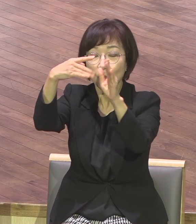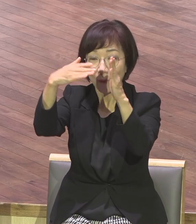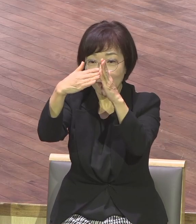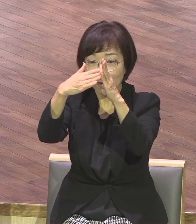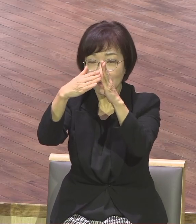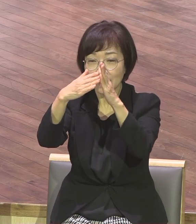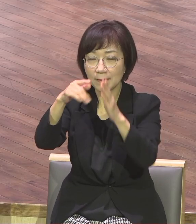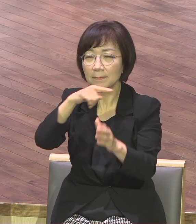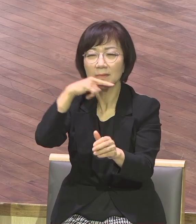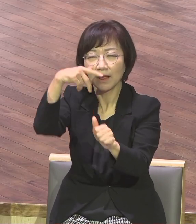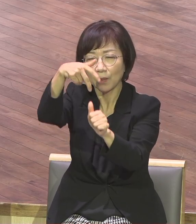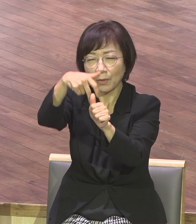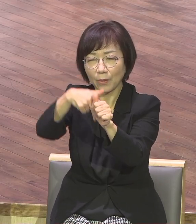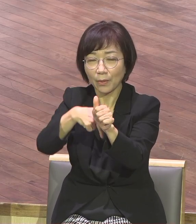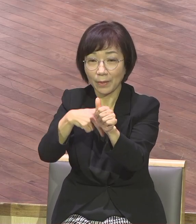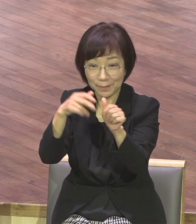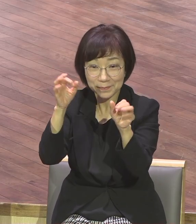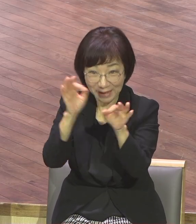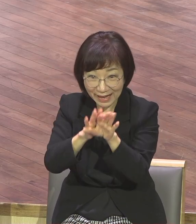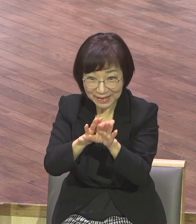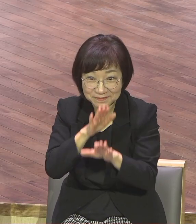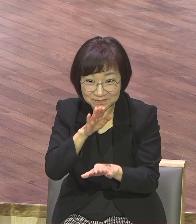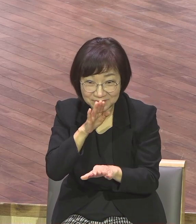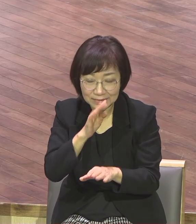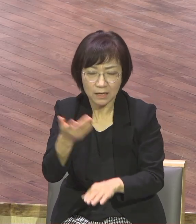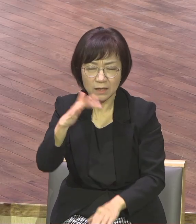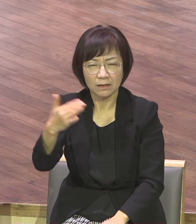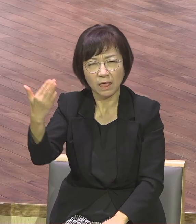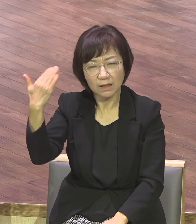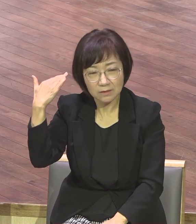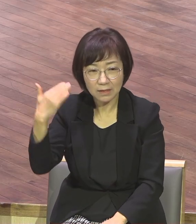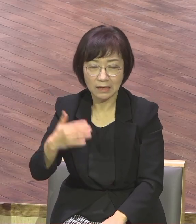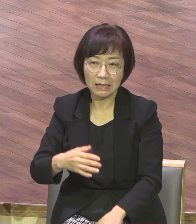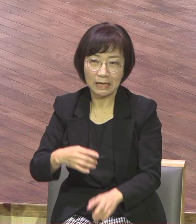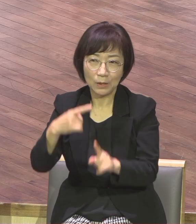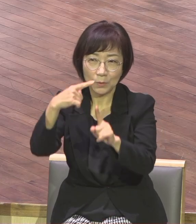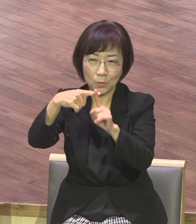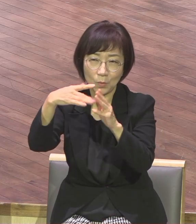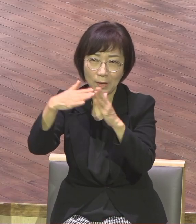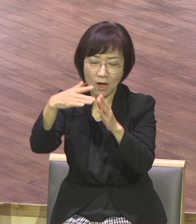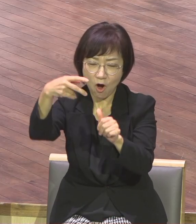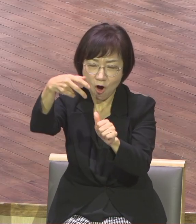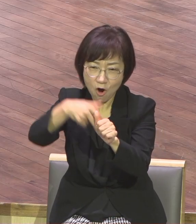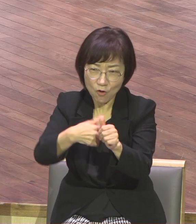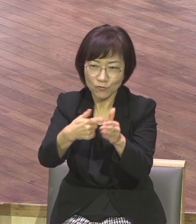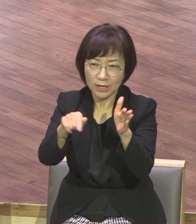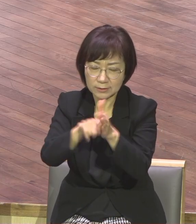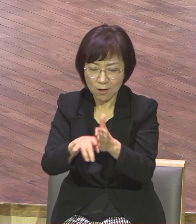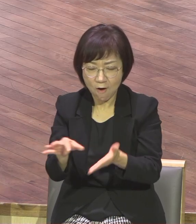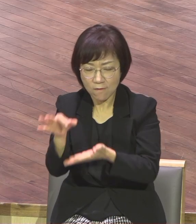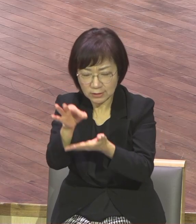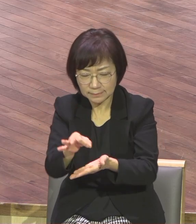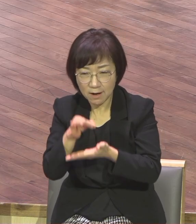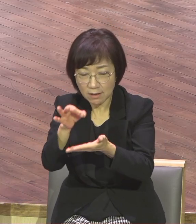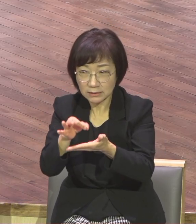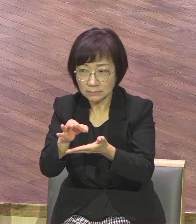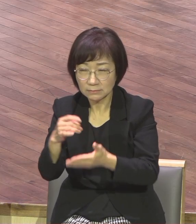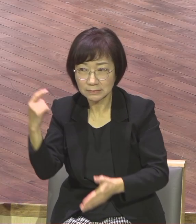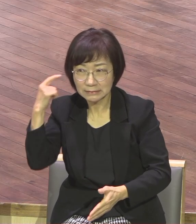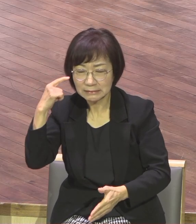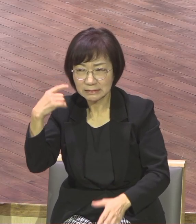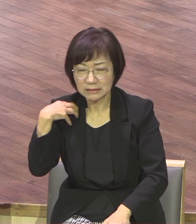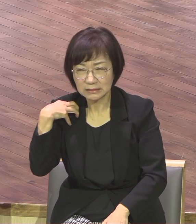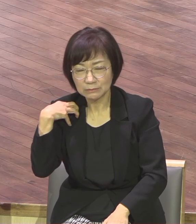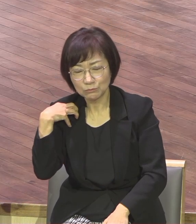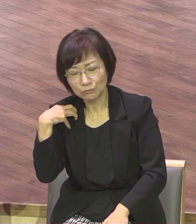속에서 이 부담이 돼가지고 헌당 헌당 하느라고 뭐 이렇게 헌금에 대한 부담이 돼가지고 교회를